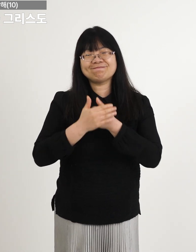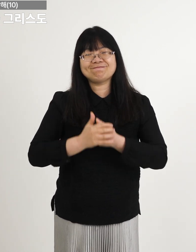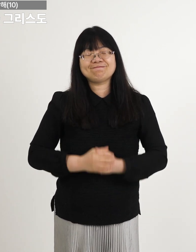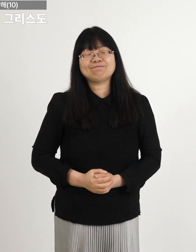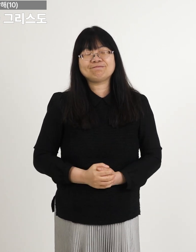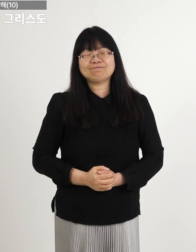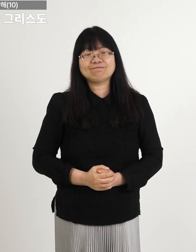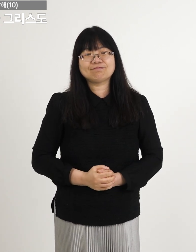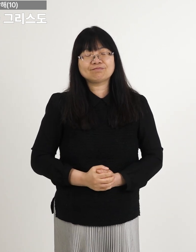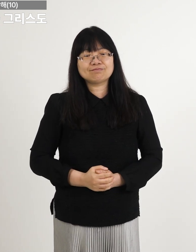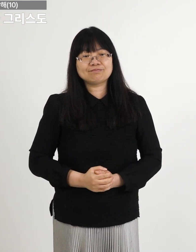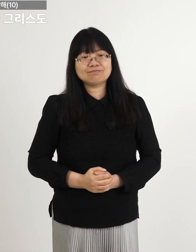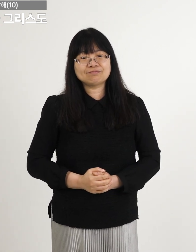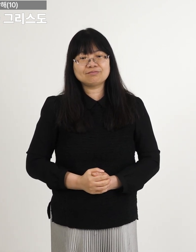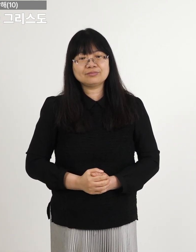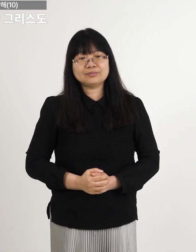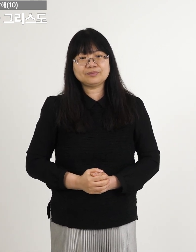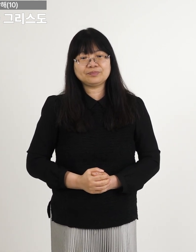도움이시라.